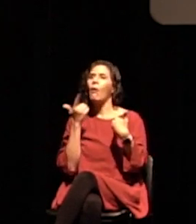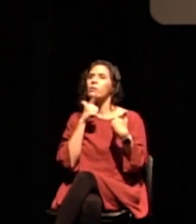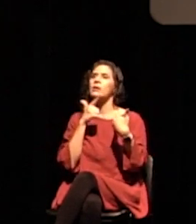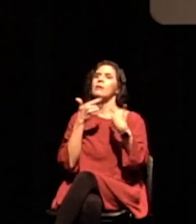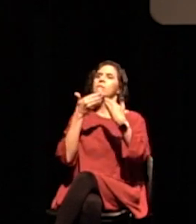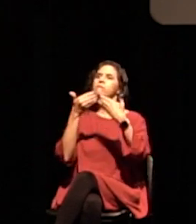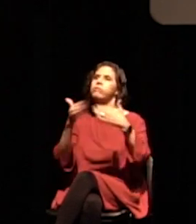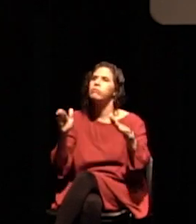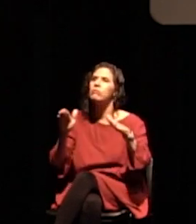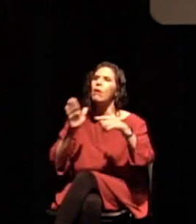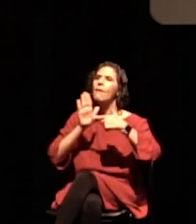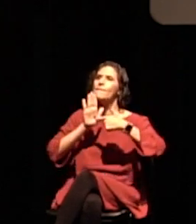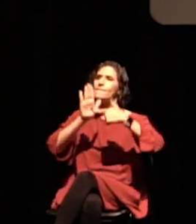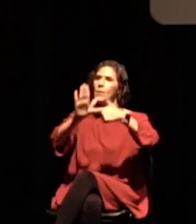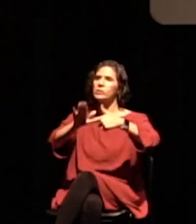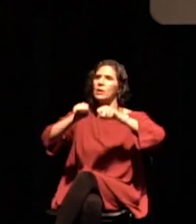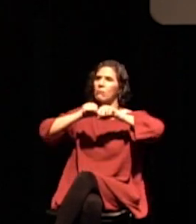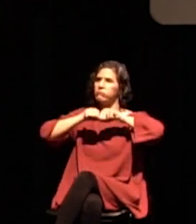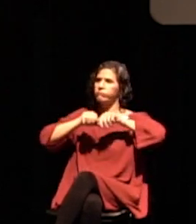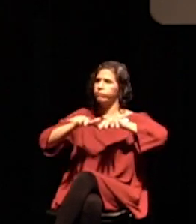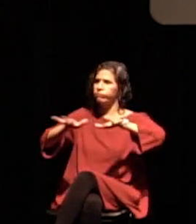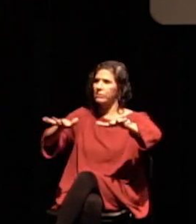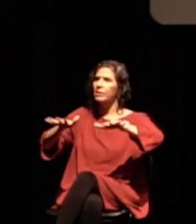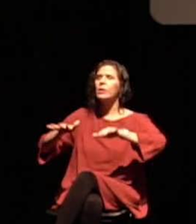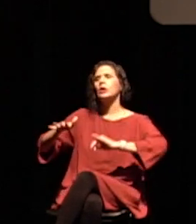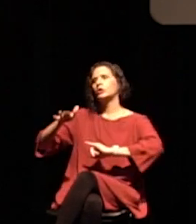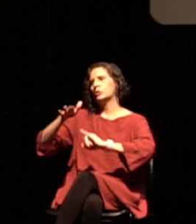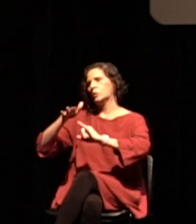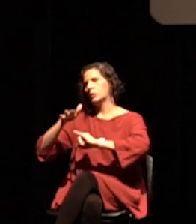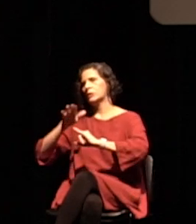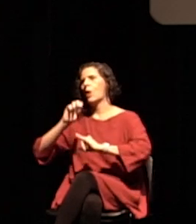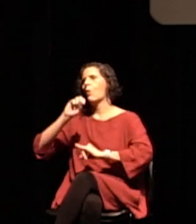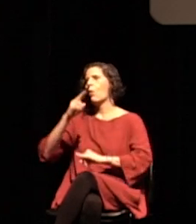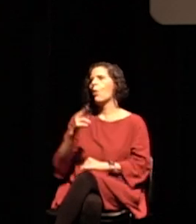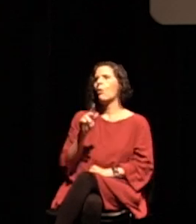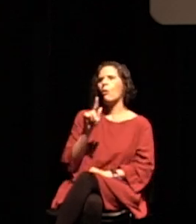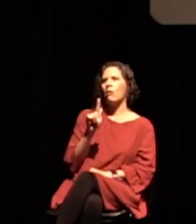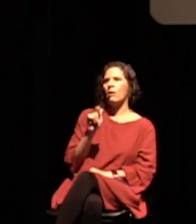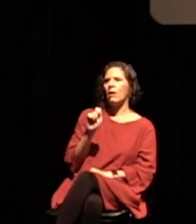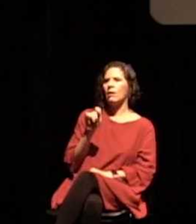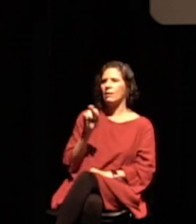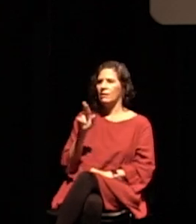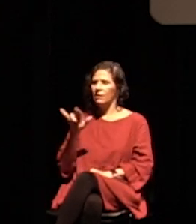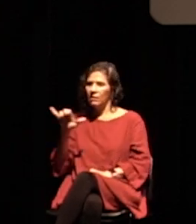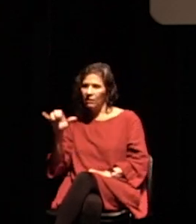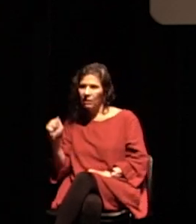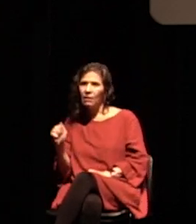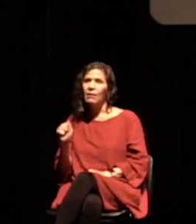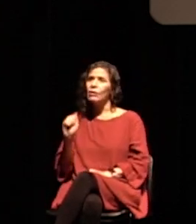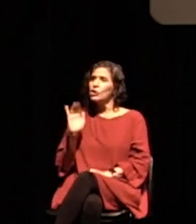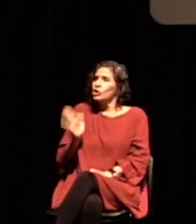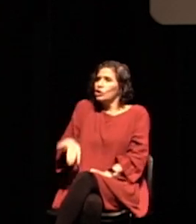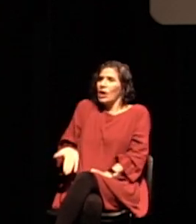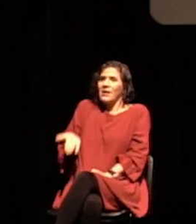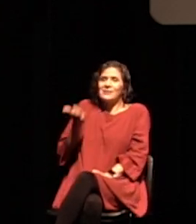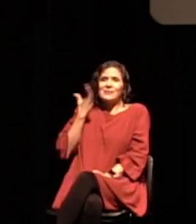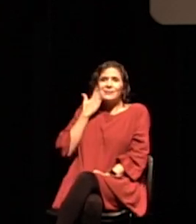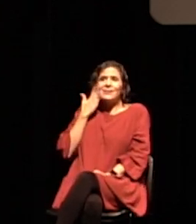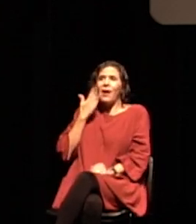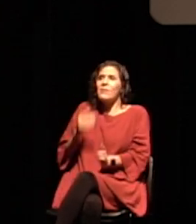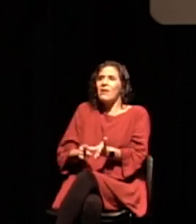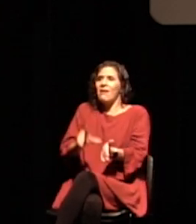ele vai para uma instituição ou uma galeria, ele já pressupõe